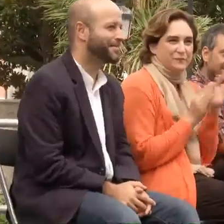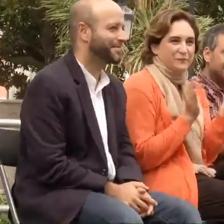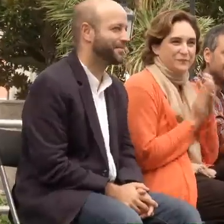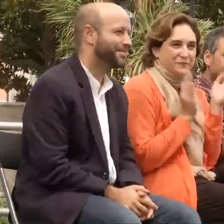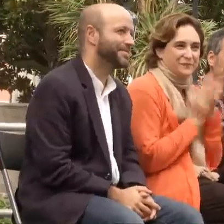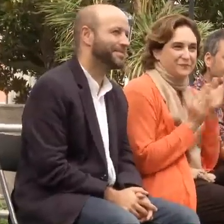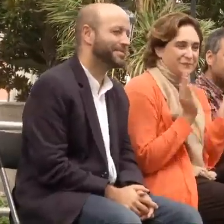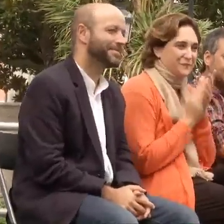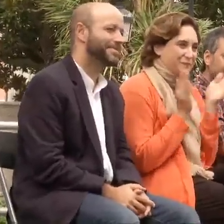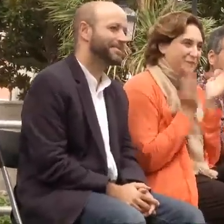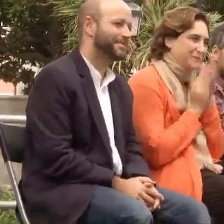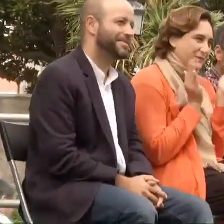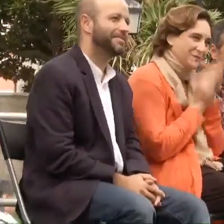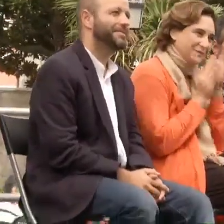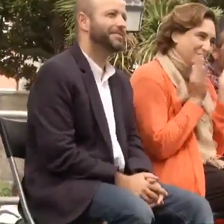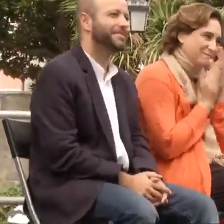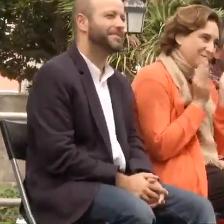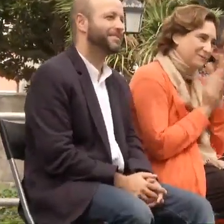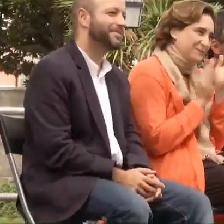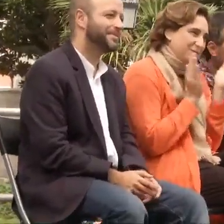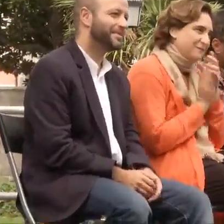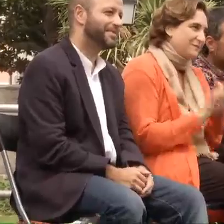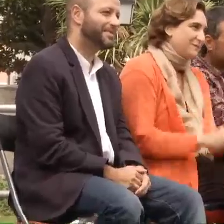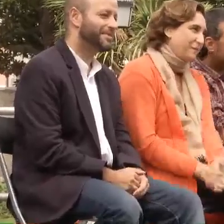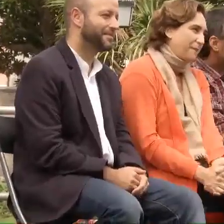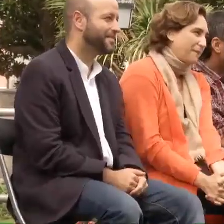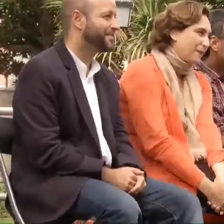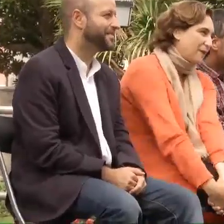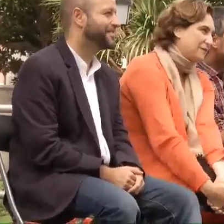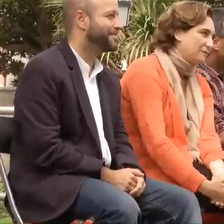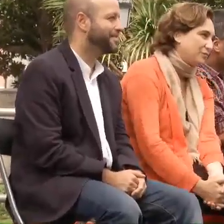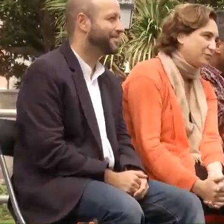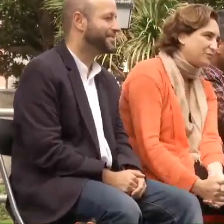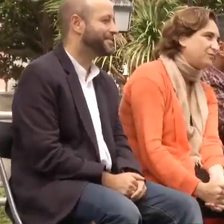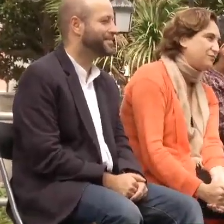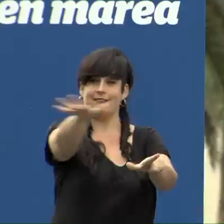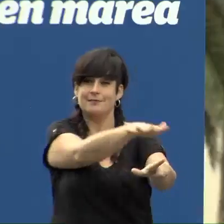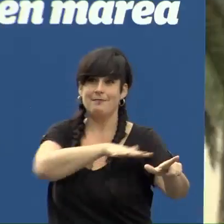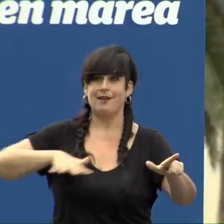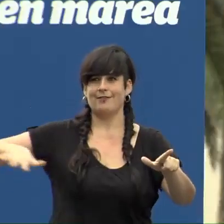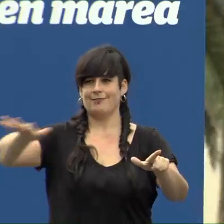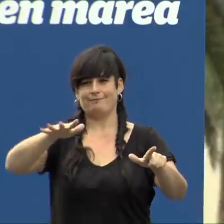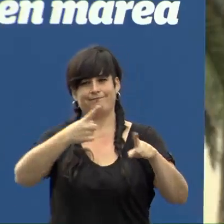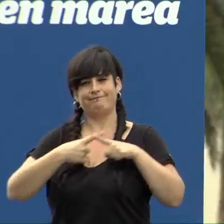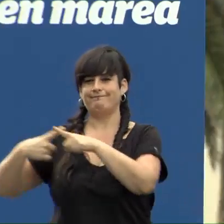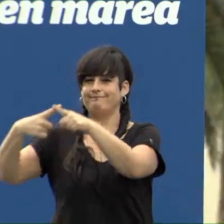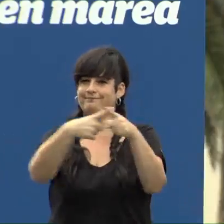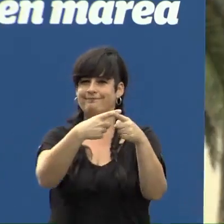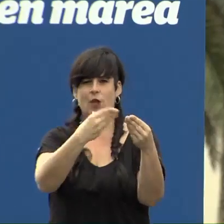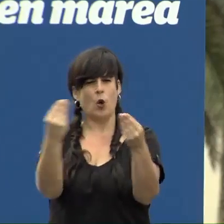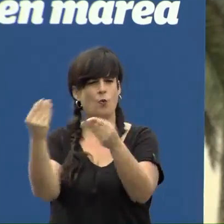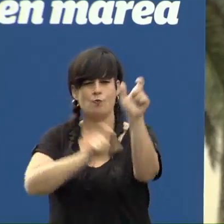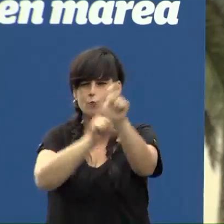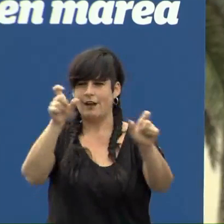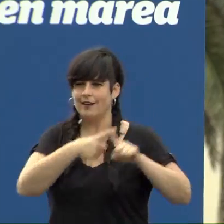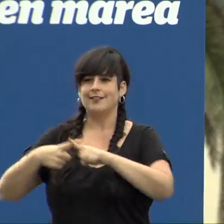paso, gracias por liderar este espazo colectivo de moitos e de moitas. Agora é